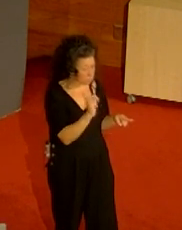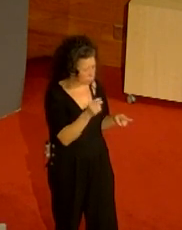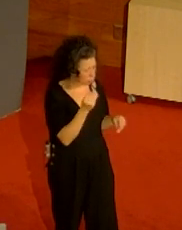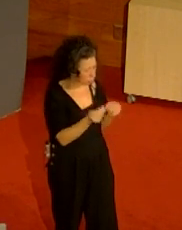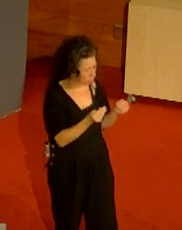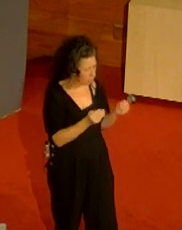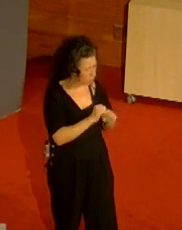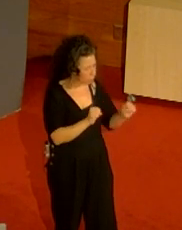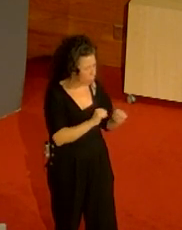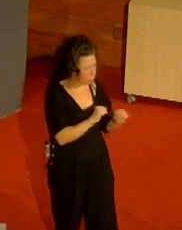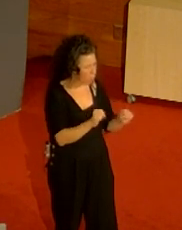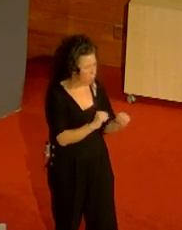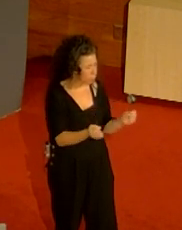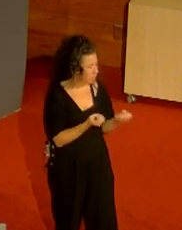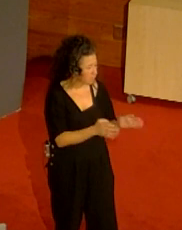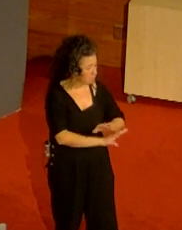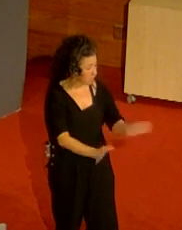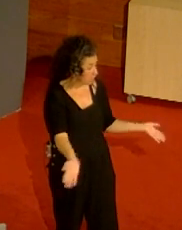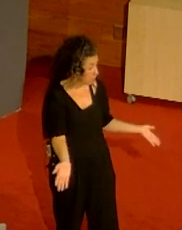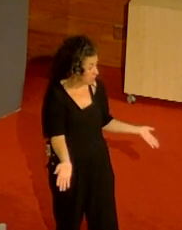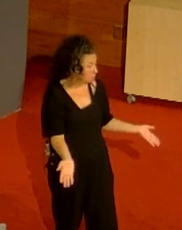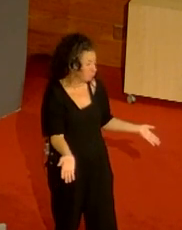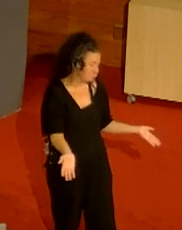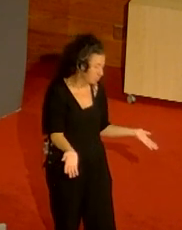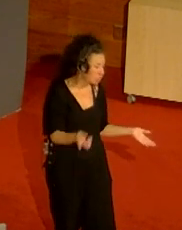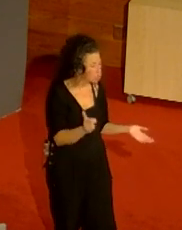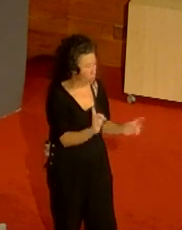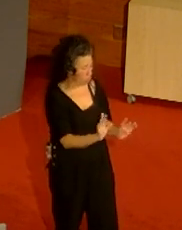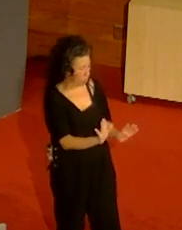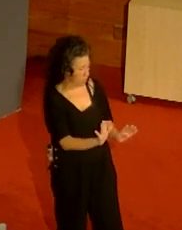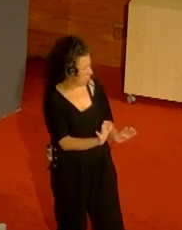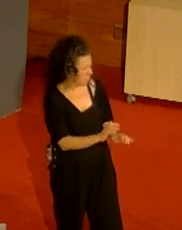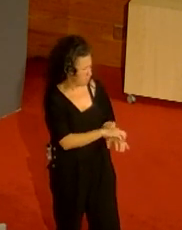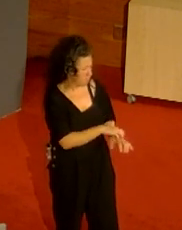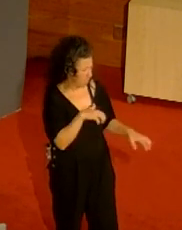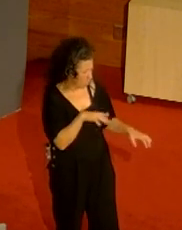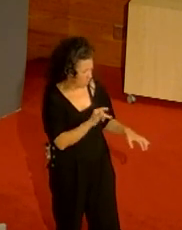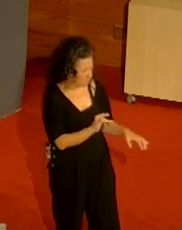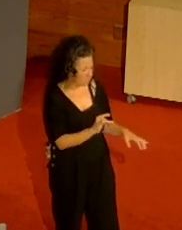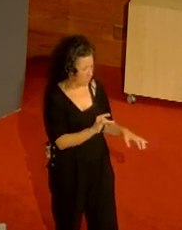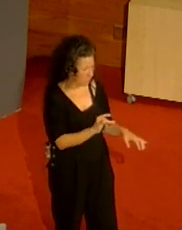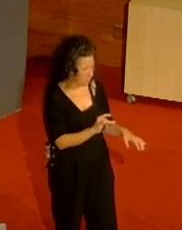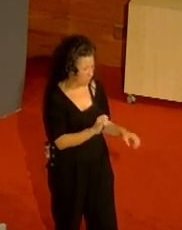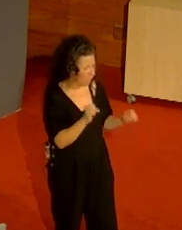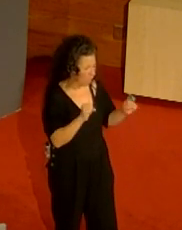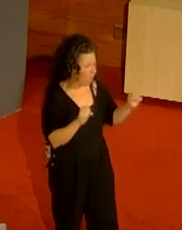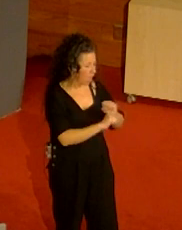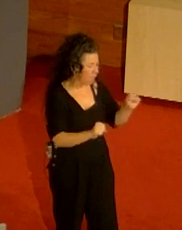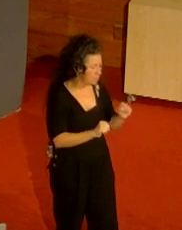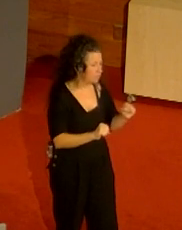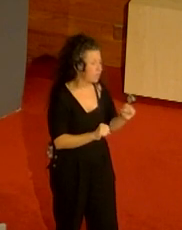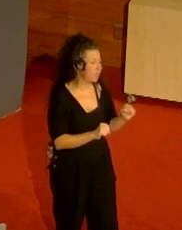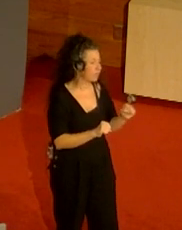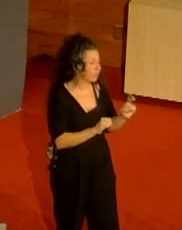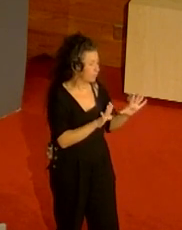pero gran parte del día me dedicaba a informar sobre atentados. 10 muertos en un atentado en una mezquita en